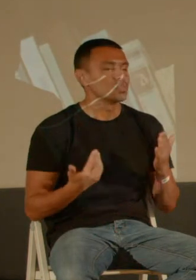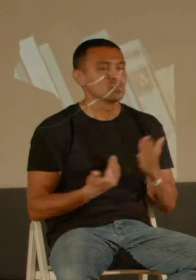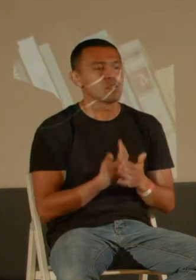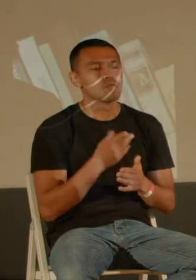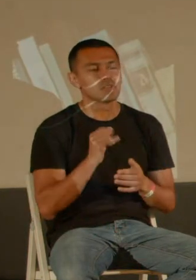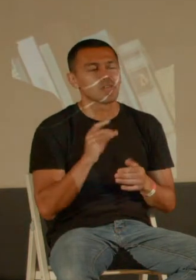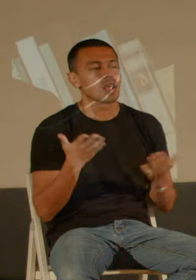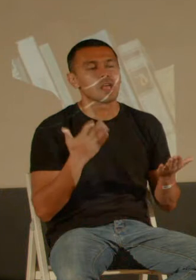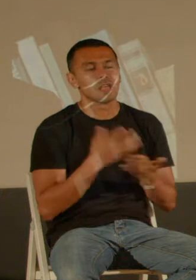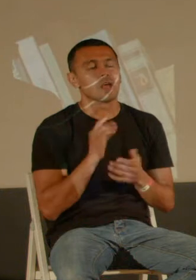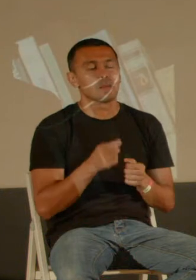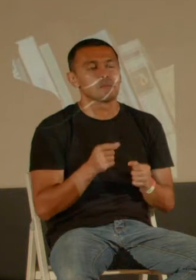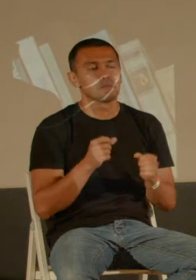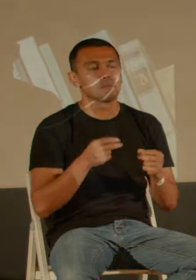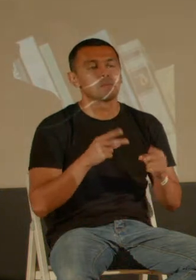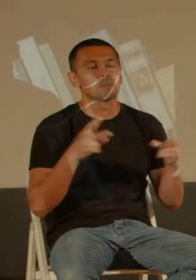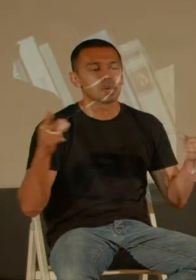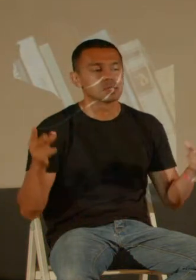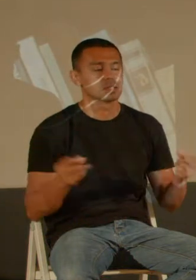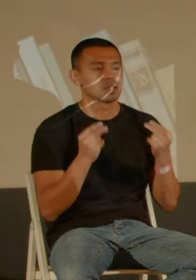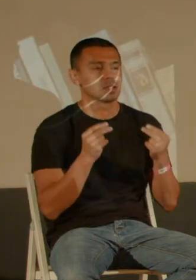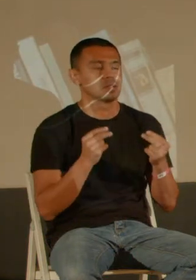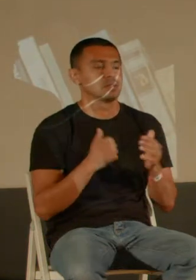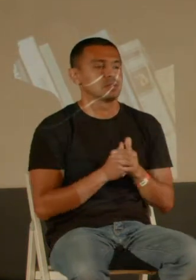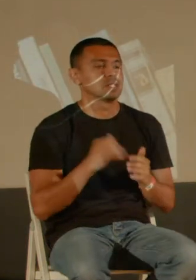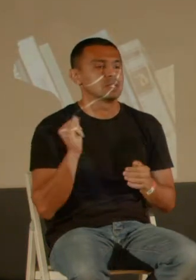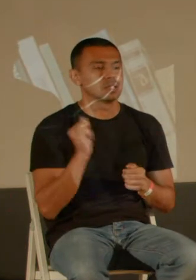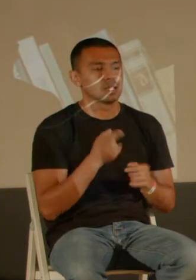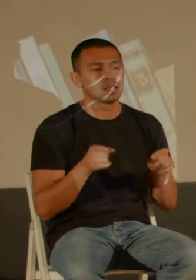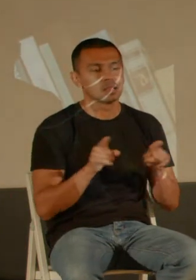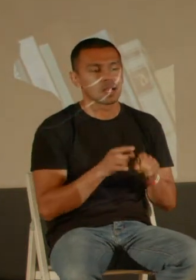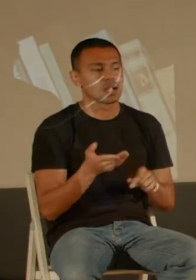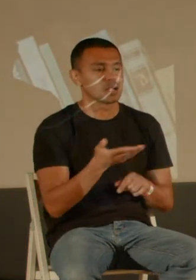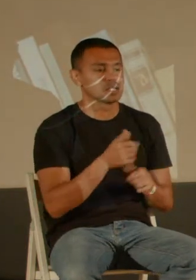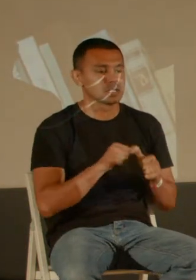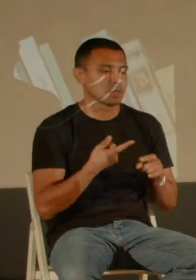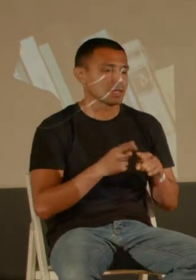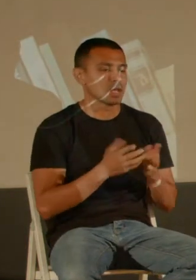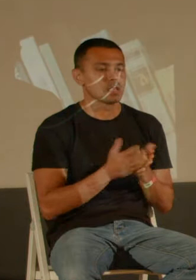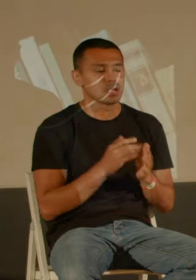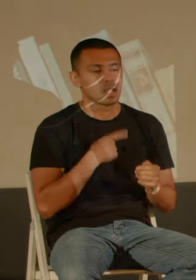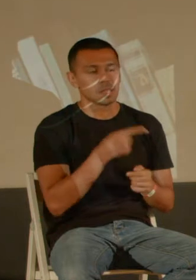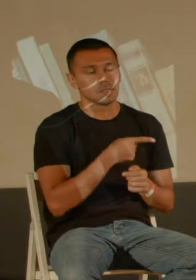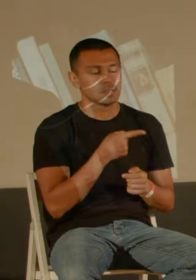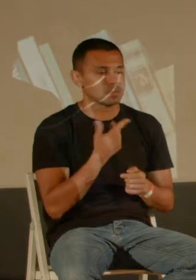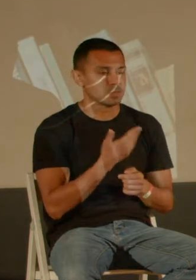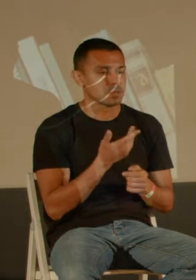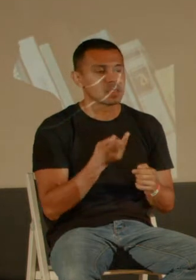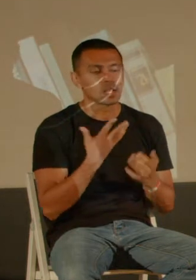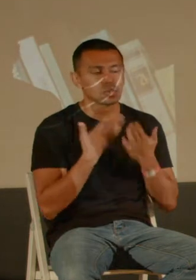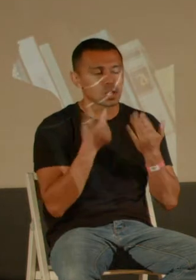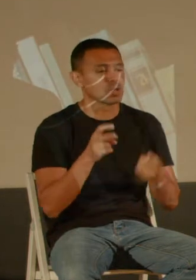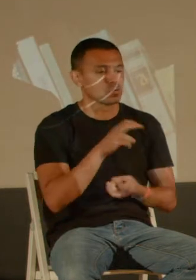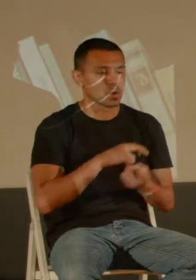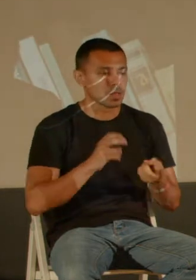нонфікшн, яка є як признання чи нонфікшн сповідь. І таким чином, от саме ця книжка, так би я її, мабуть, і не читала, і